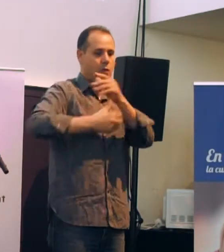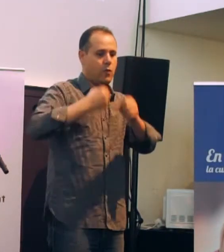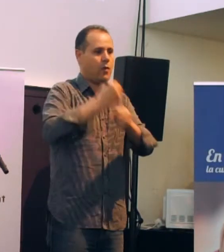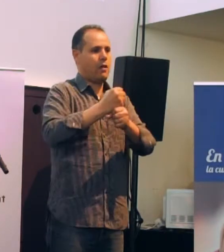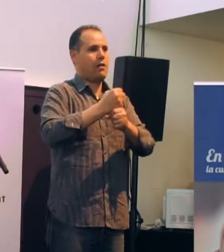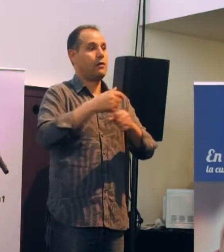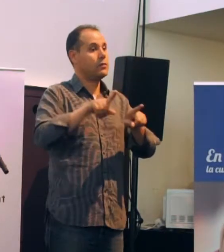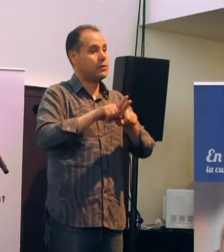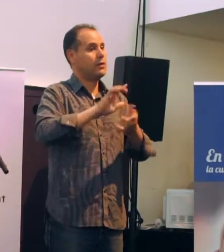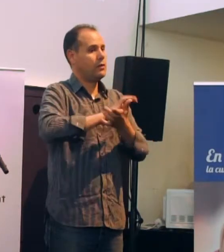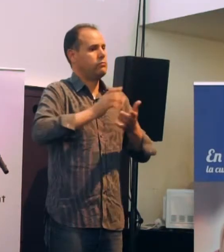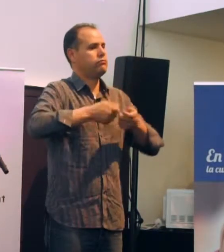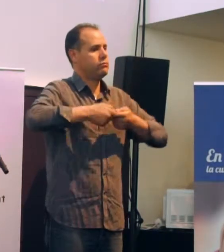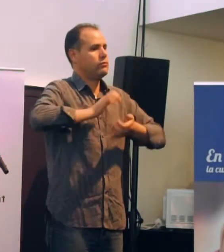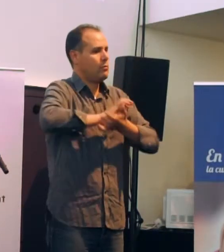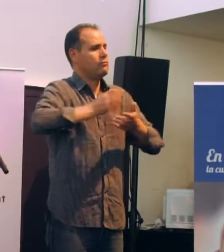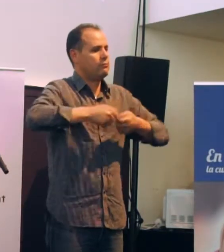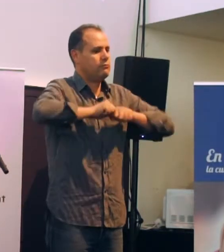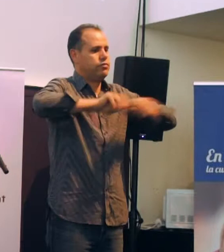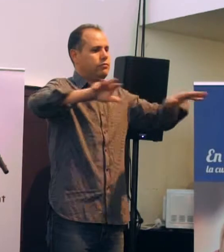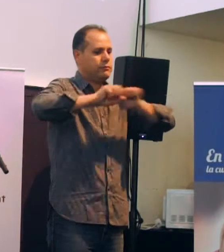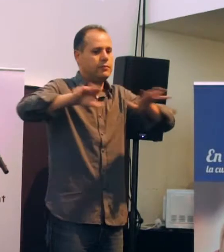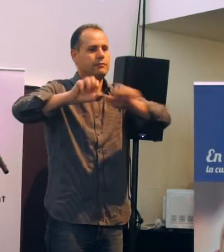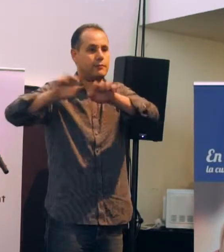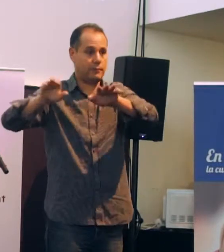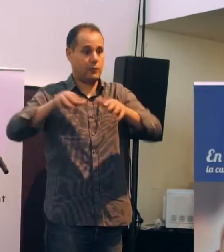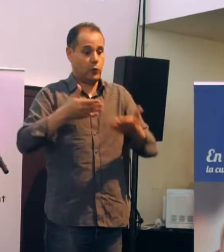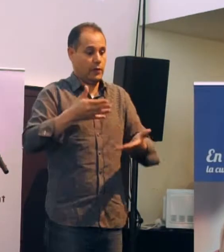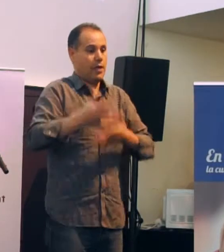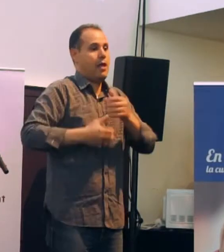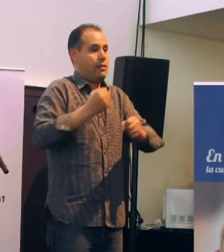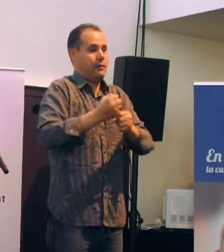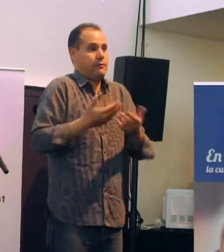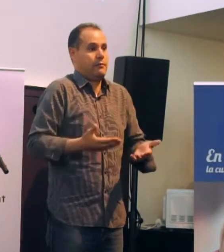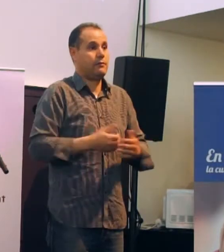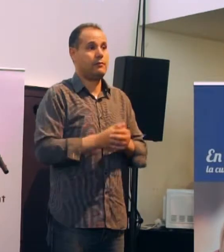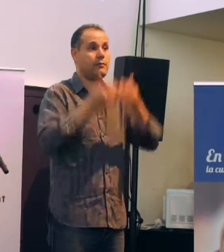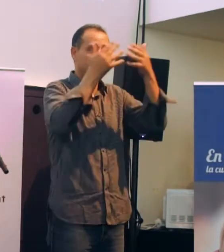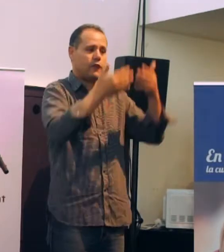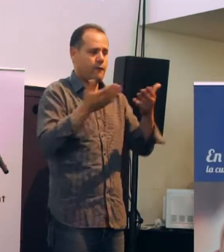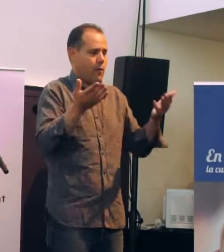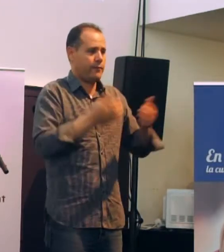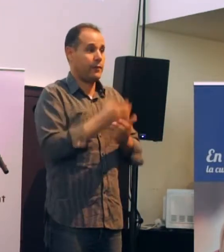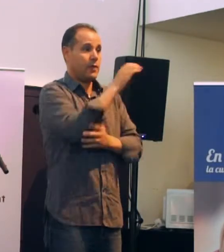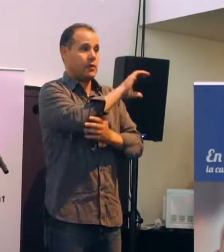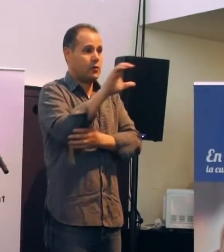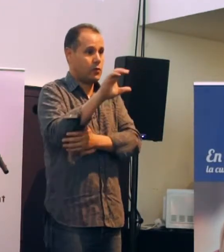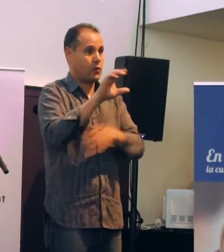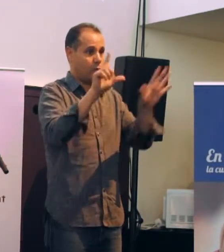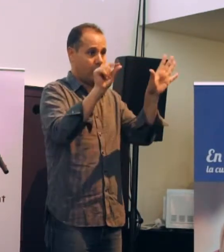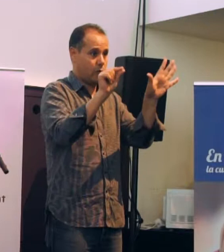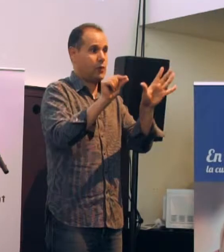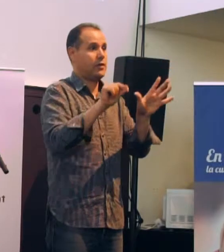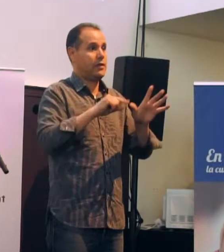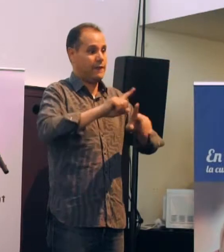mais éditorialisée, de la création contemporaine. Cette année, pour vous donner quelques quelques chiffres tout de même. Ce sont 170 œuvres